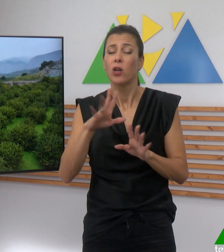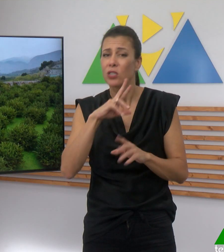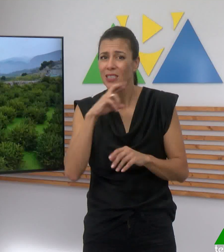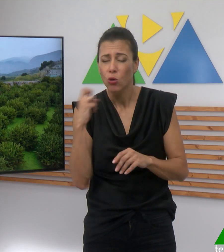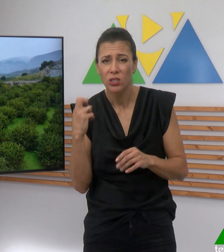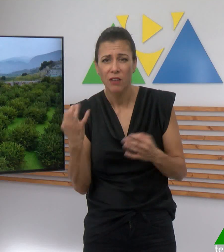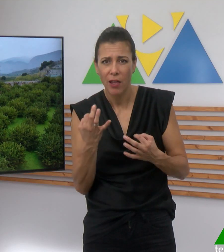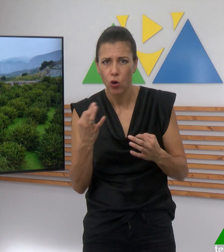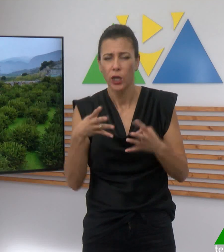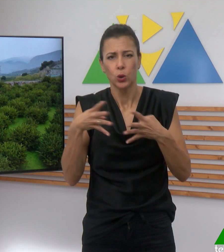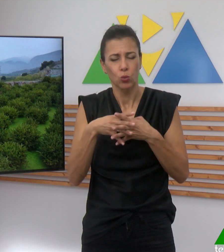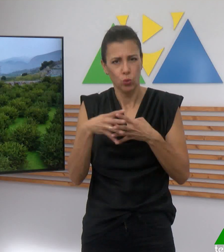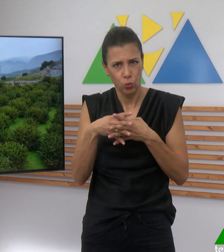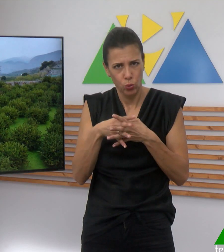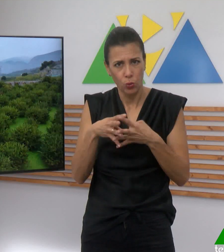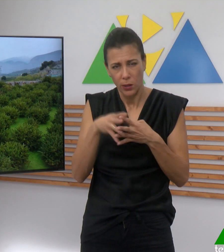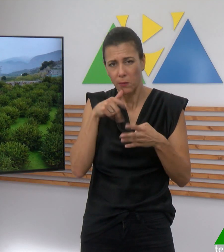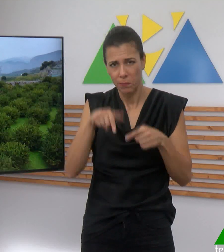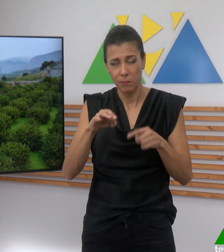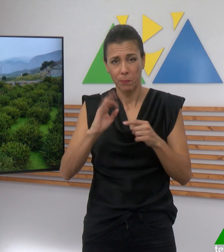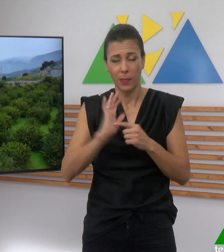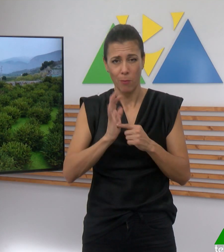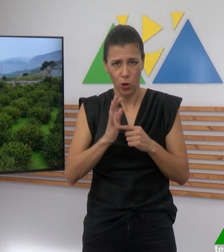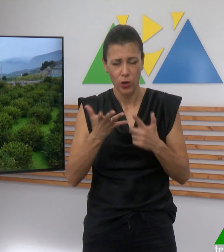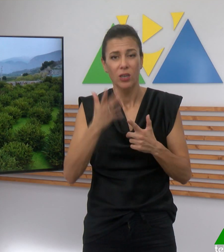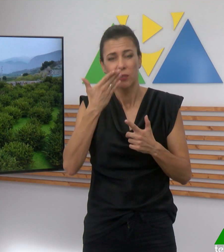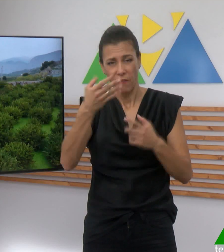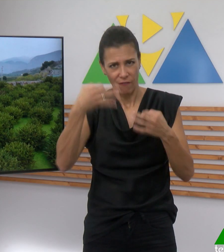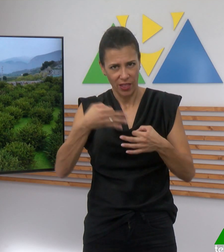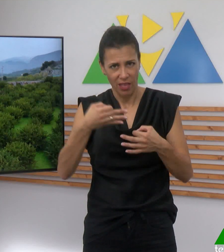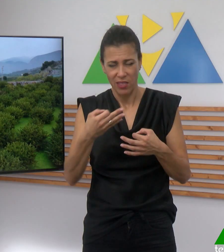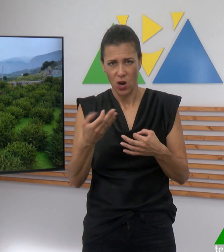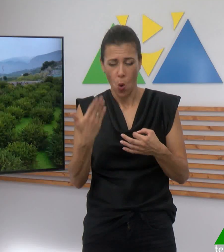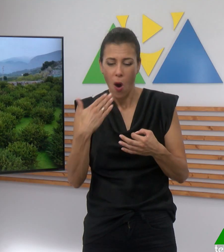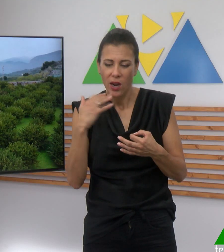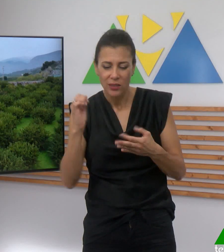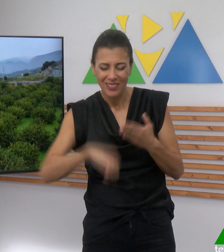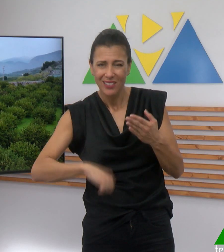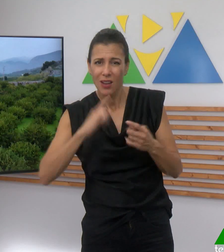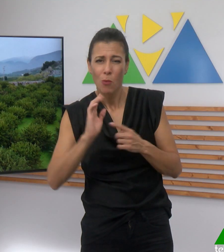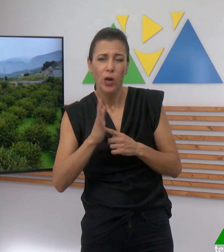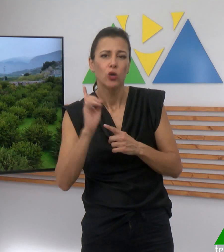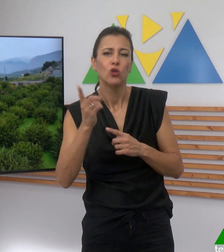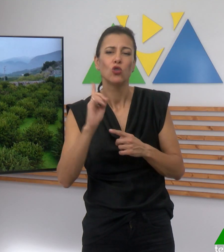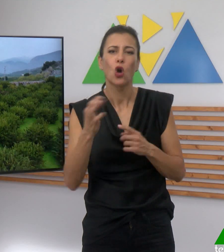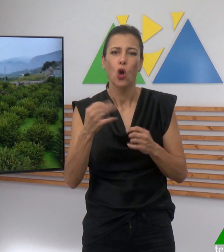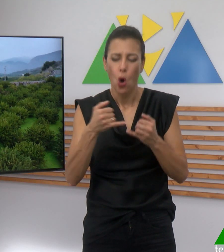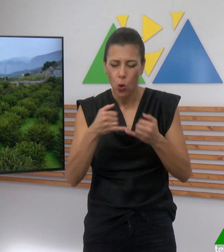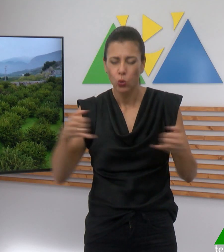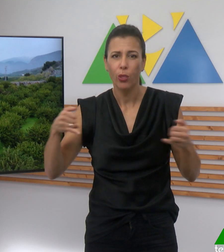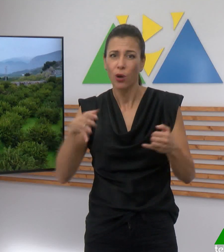la estructura de estor molino Es verdad que no ha quedado nada del molino excepto la conducción de agua a través del Acueducto